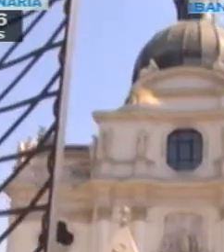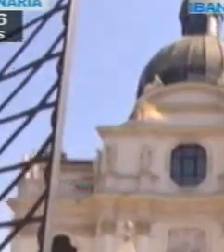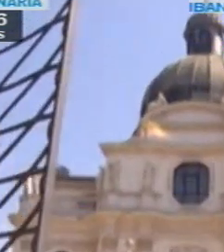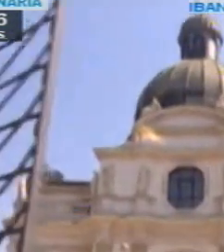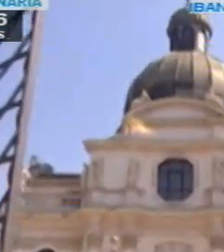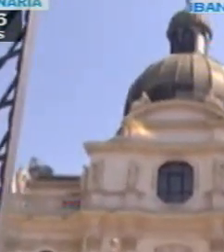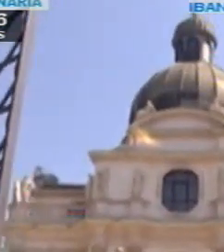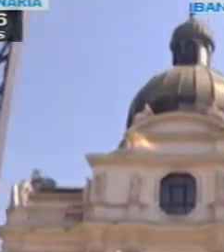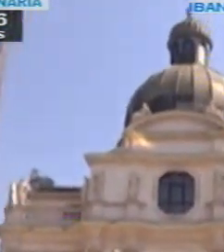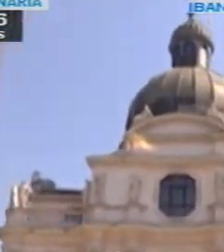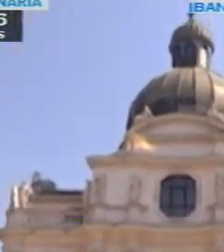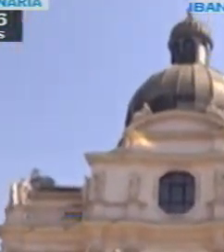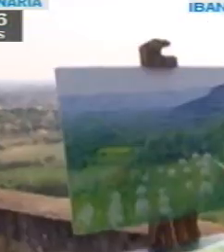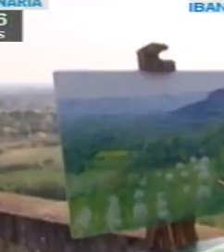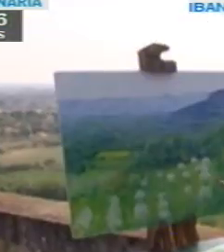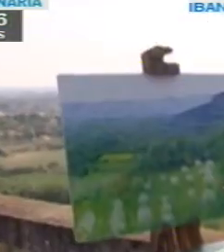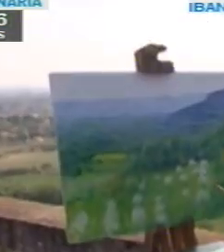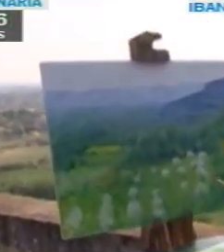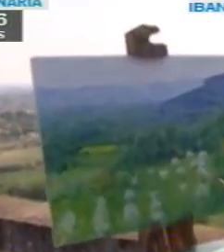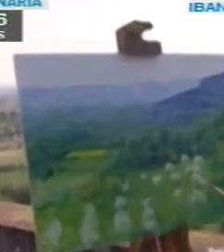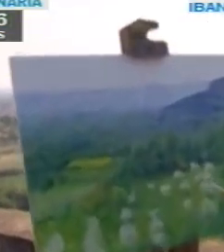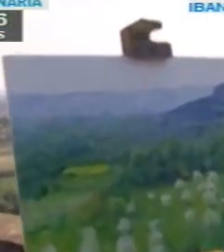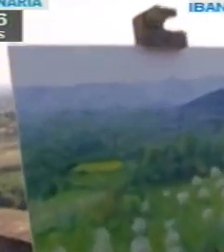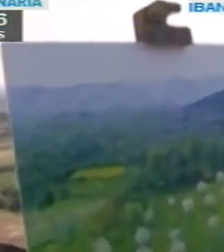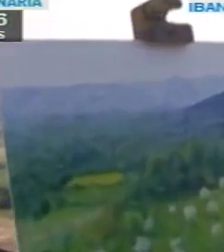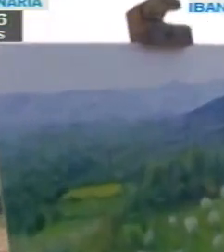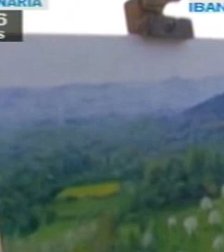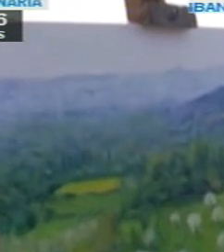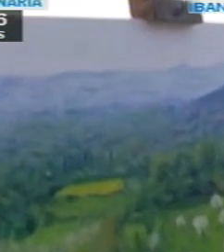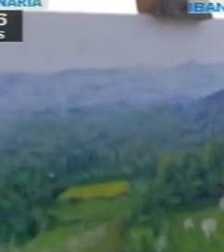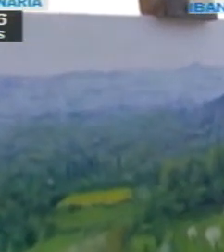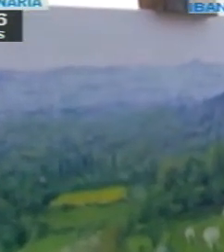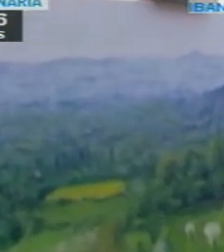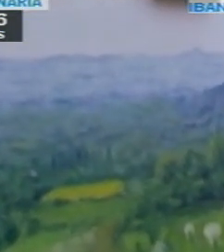dalla terrazza di Monteberico mi godo questo grande spettacolo